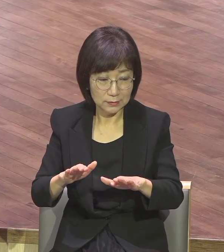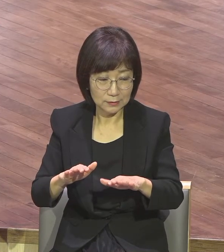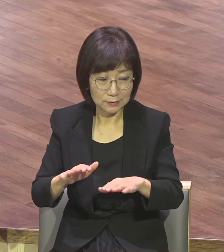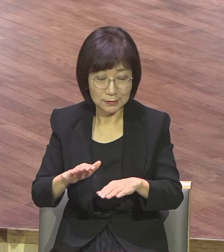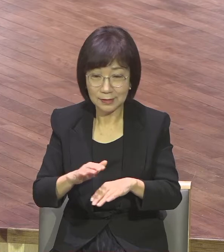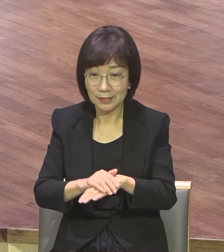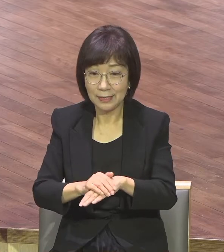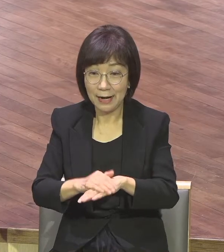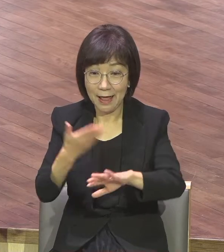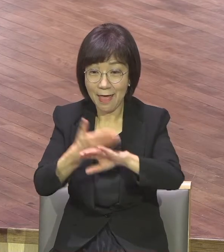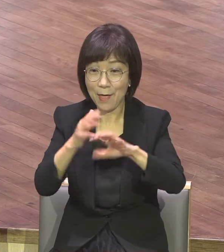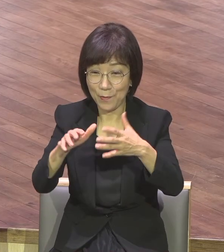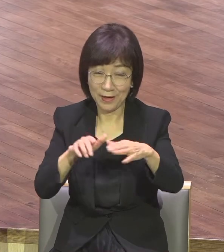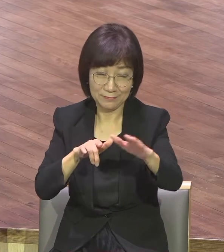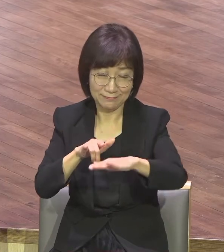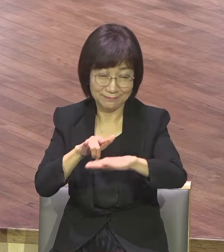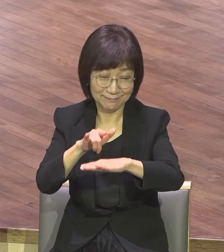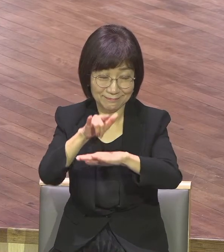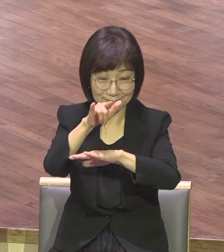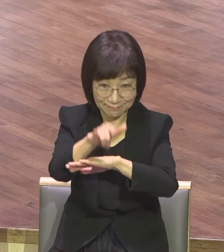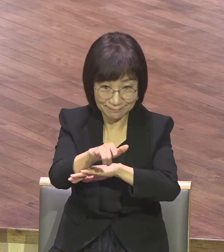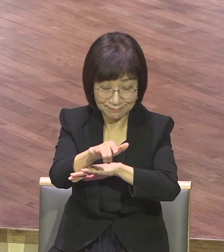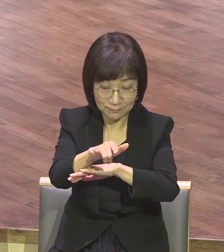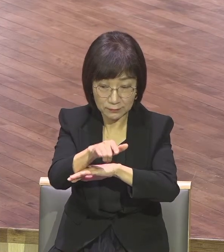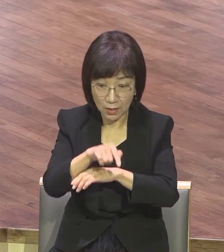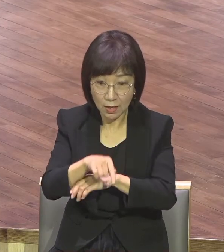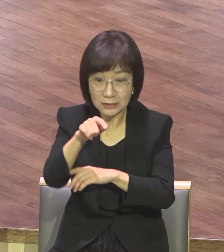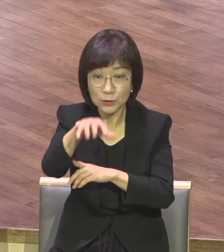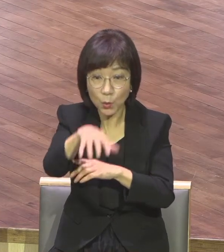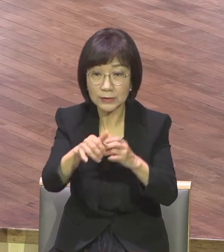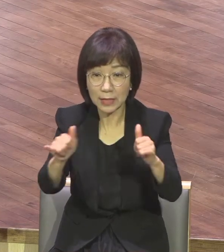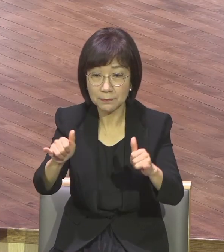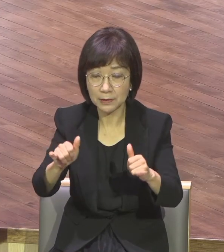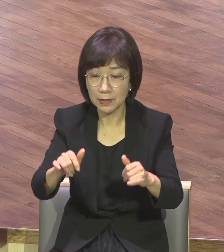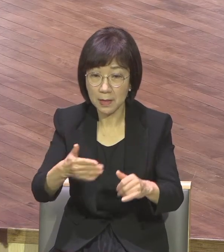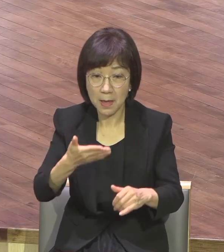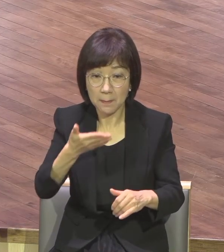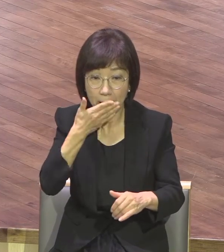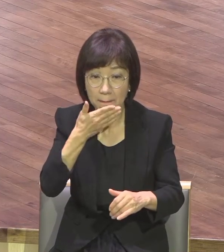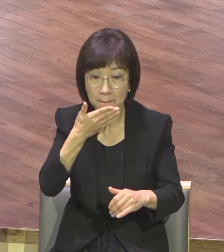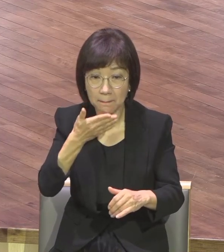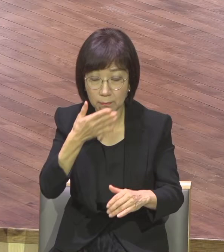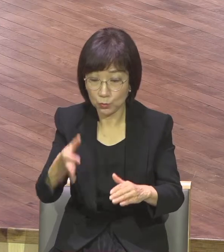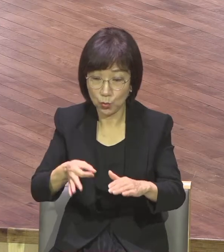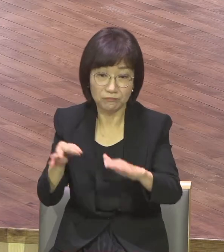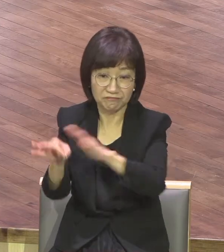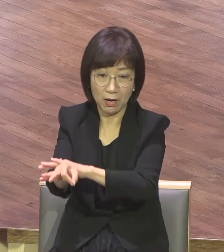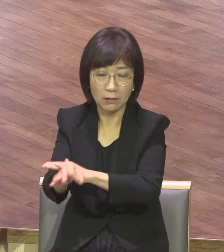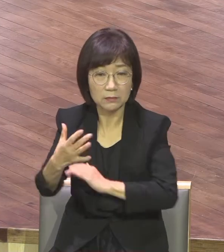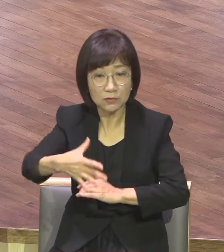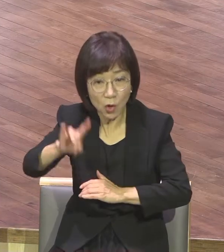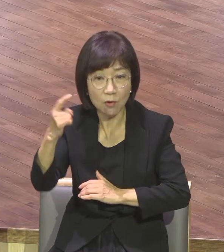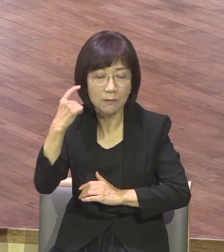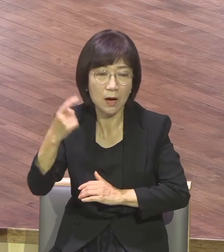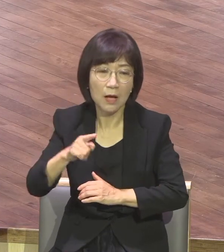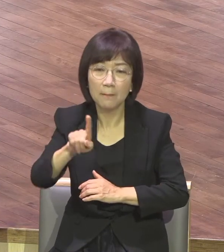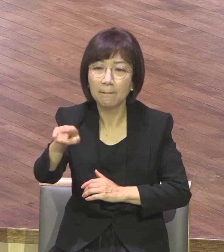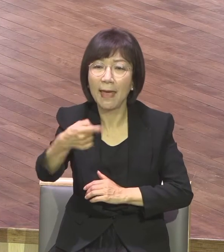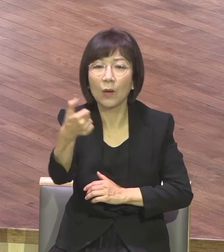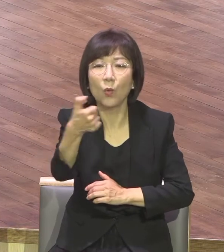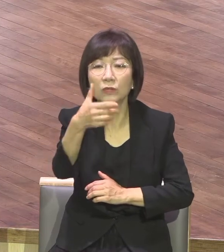해외 가서 캠프하면서 현지인이 밥값 냈다 처음 들어봤어요. 그것도 뭐 몇만 원도 아니고 150만